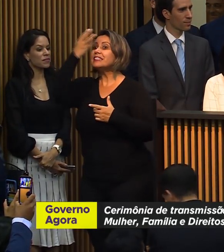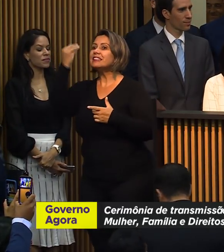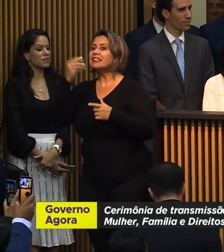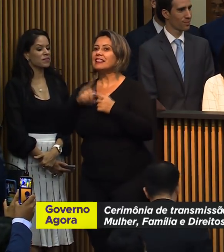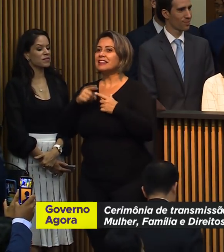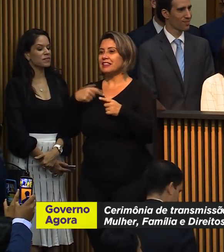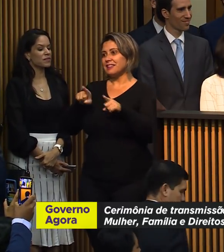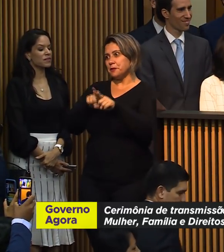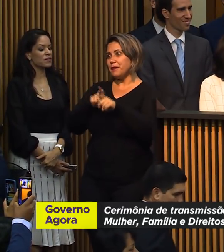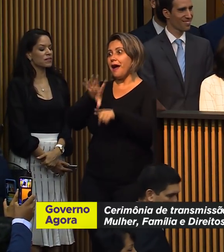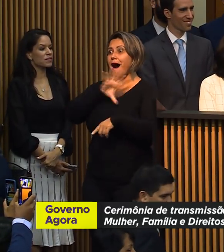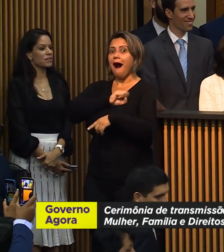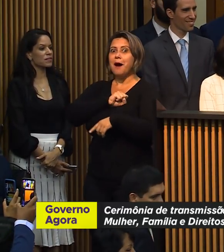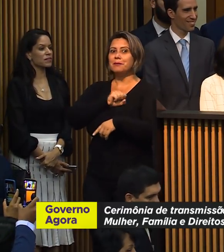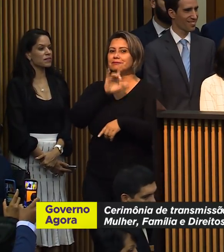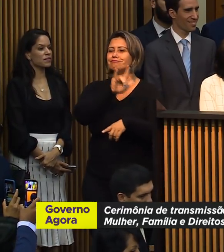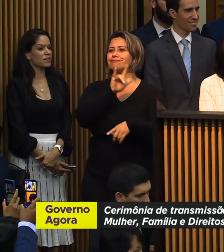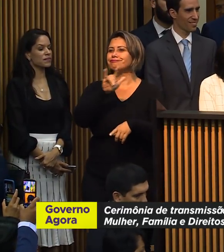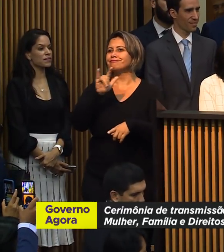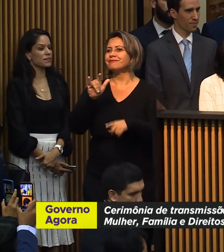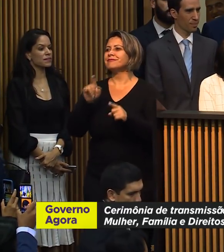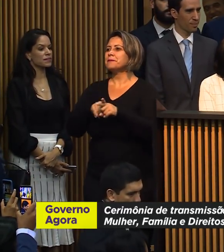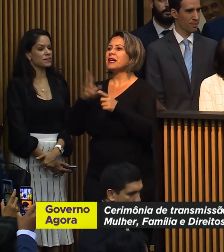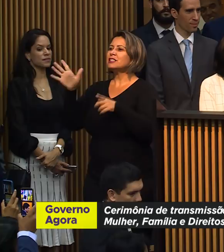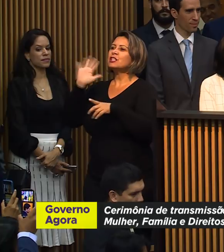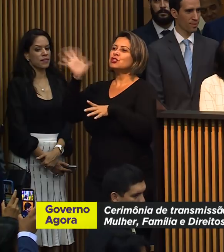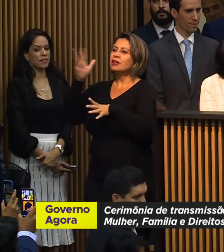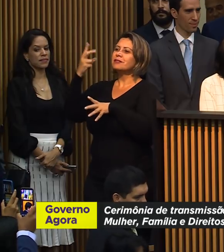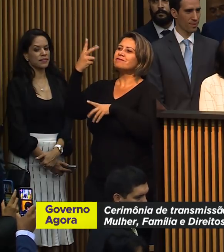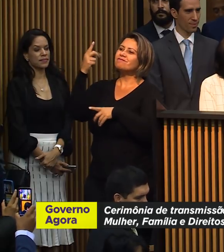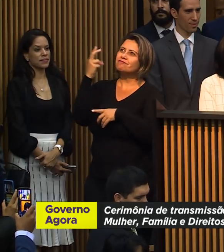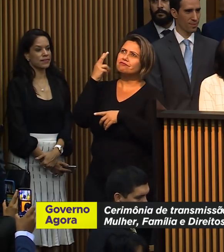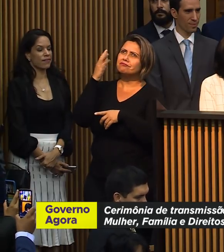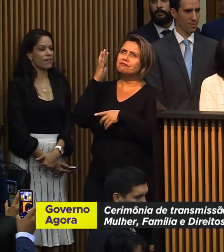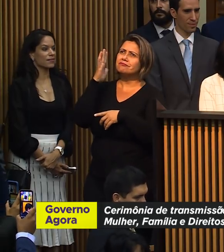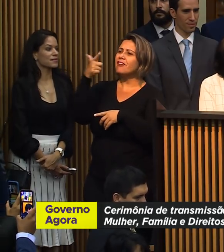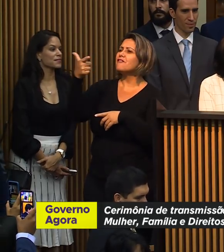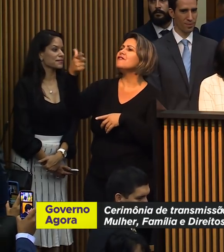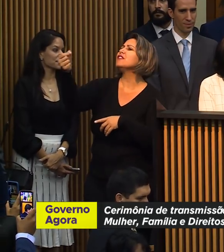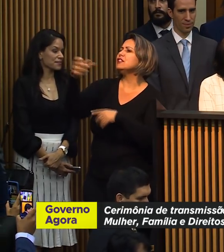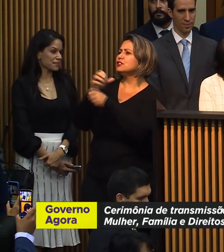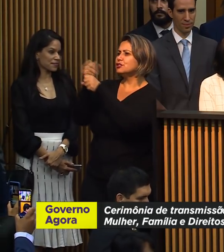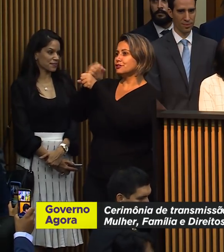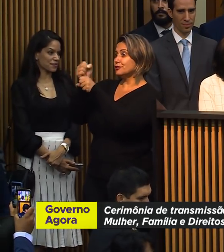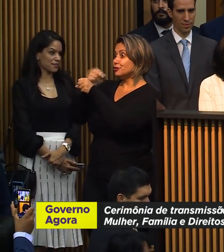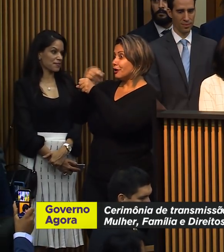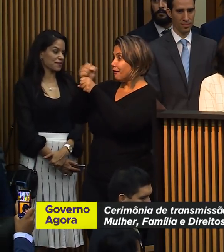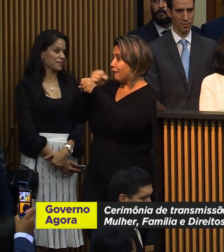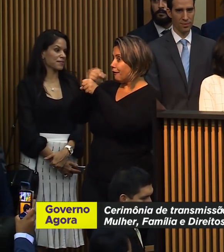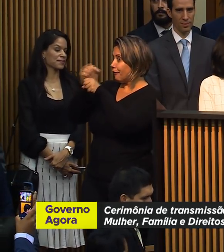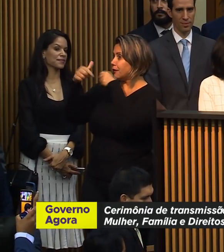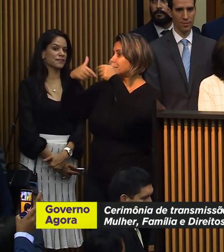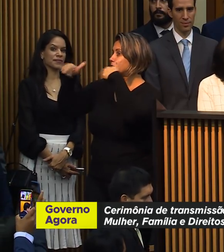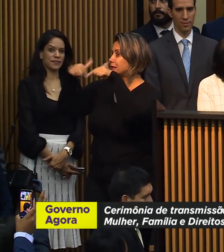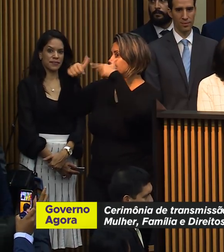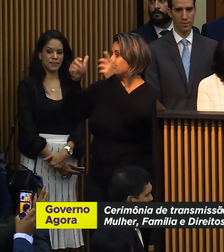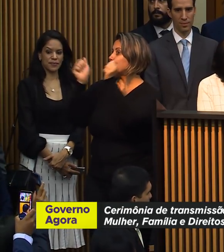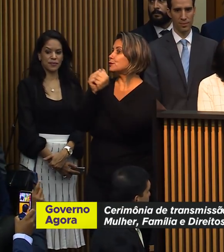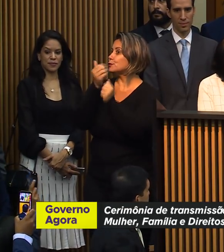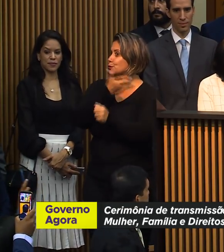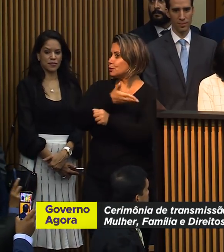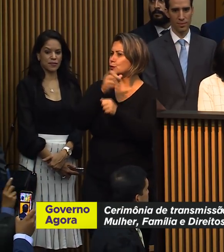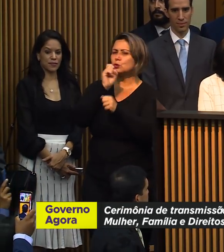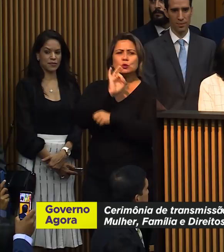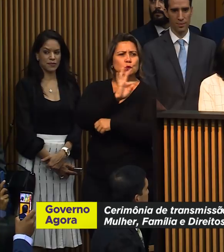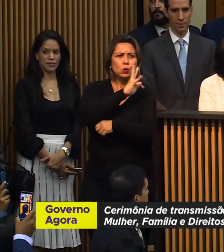que o outro. São 22 anos. 20 anos ao lado desses parlamentares, respeitada por todos